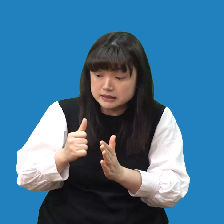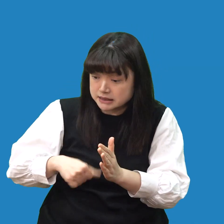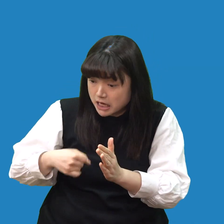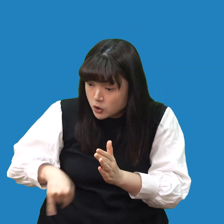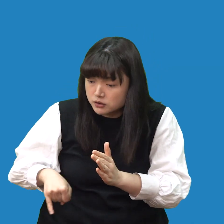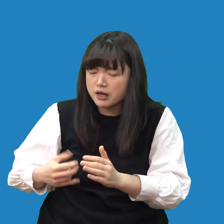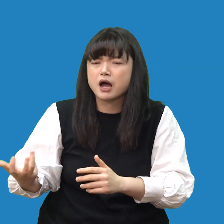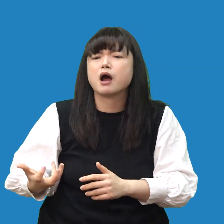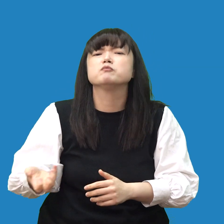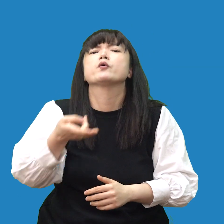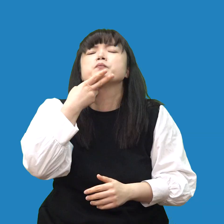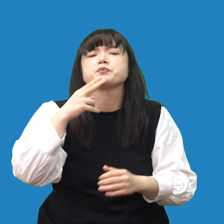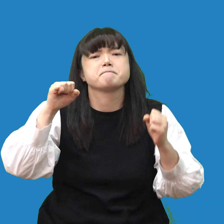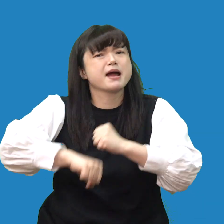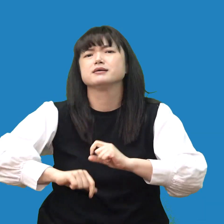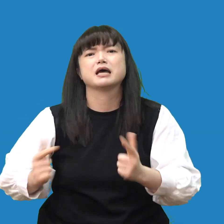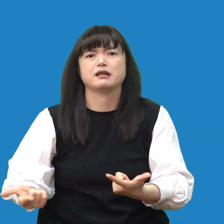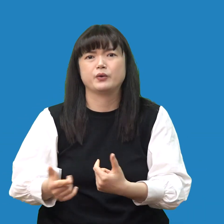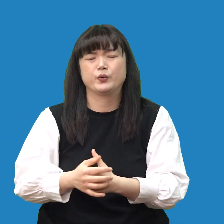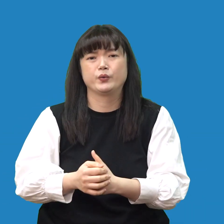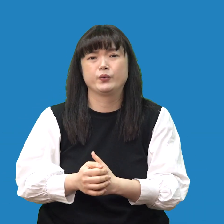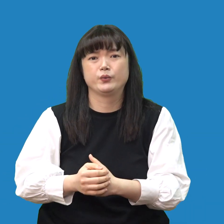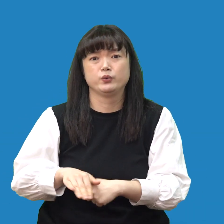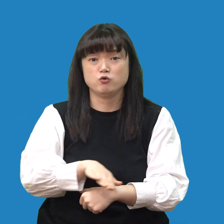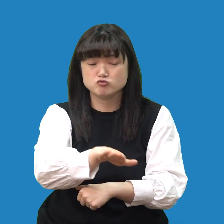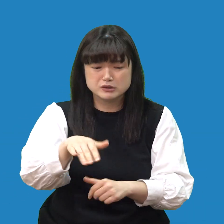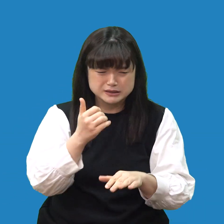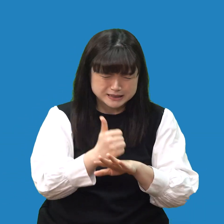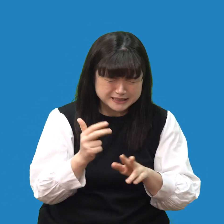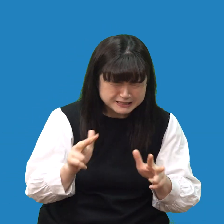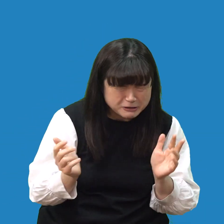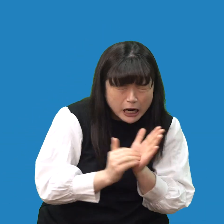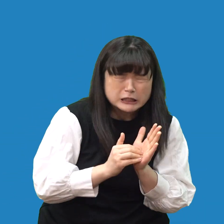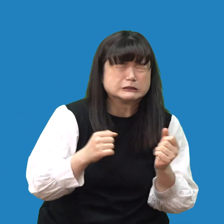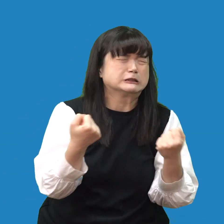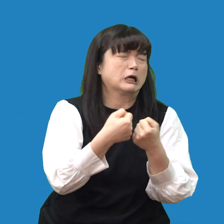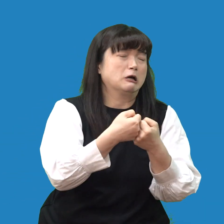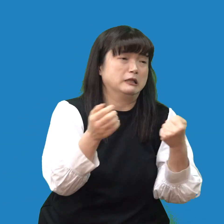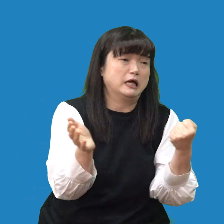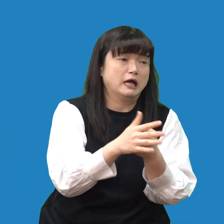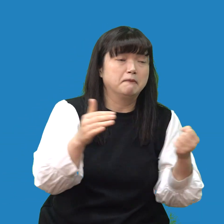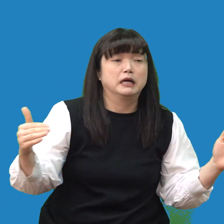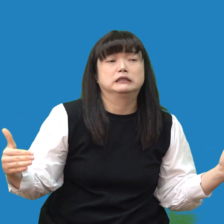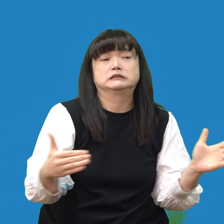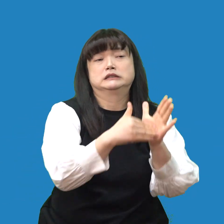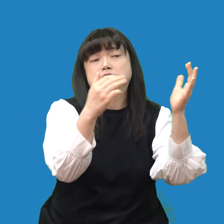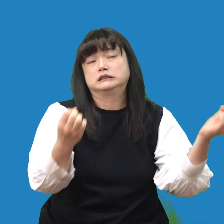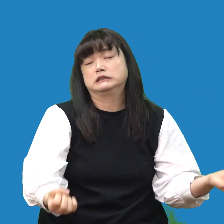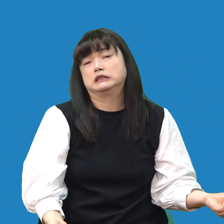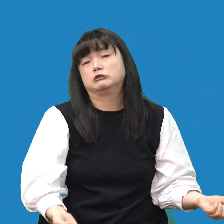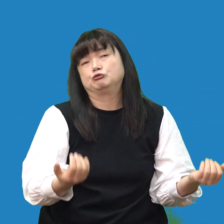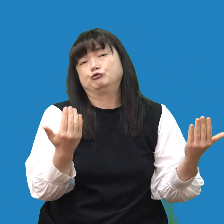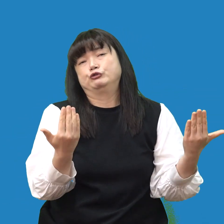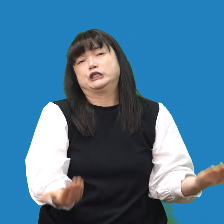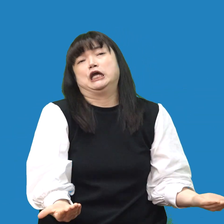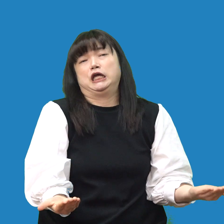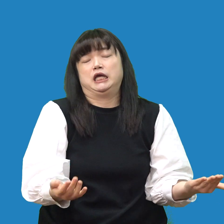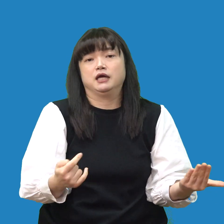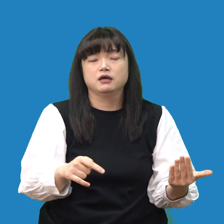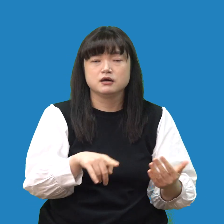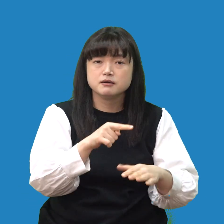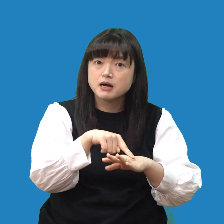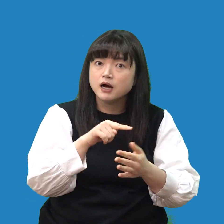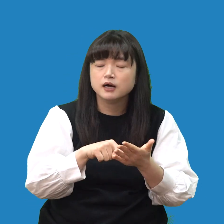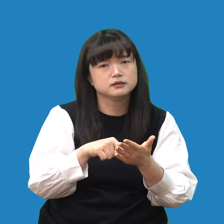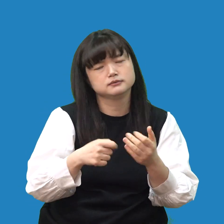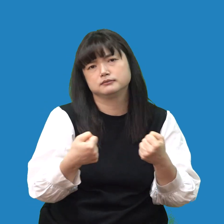안 아픕니다. 안 망합니다. 내가 지금까지 싸웠으니까 야 이제 좀 쉬고 싶다 이런 마음과 끝까지